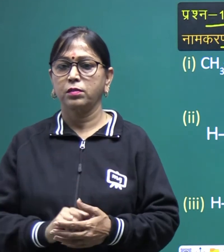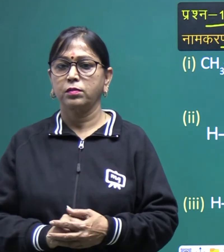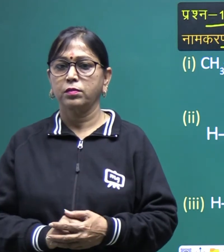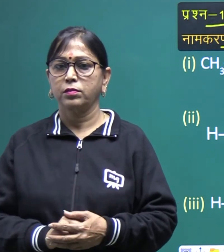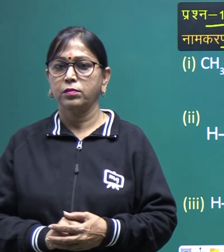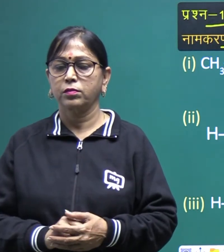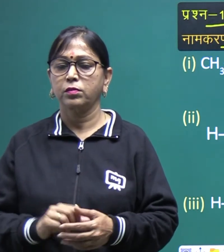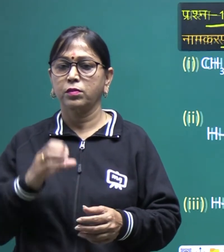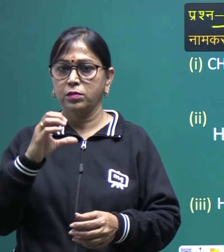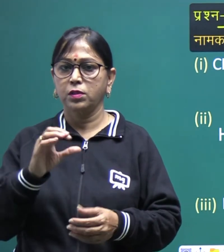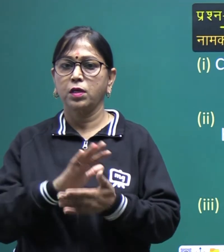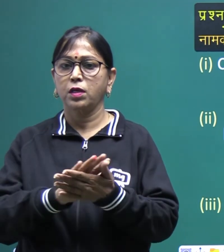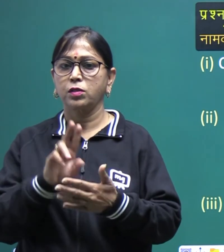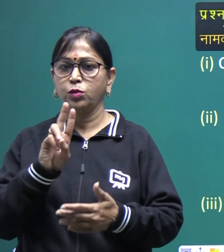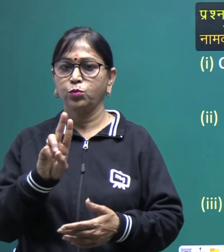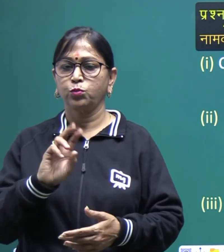CH2,